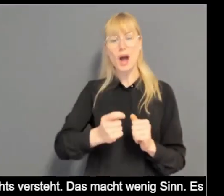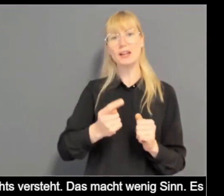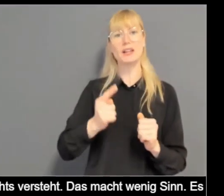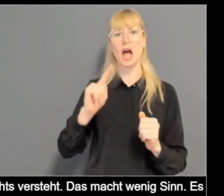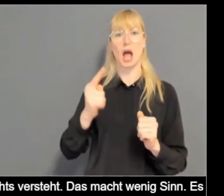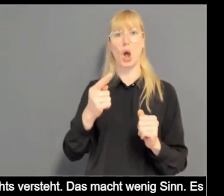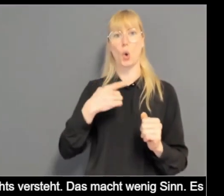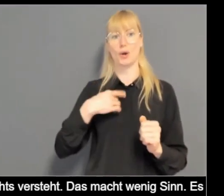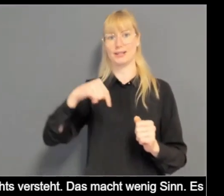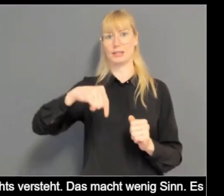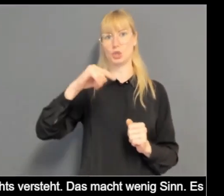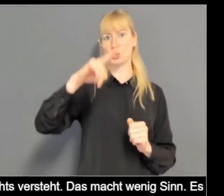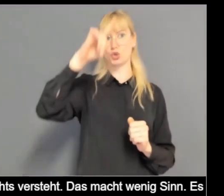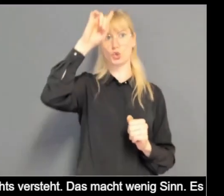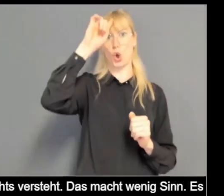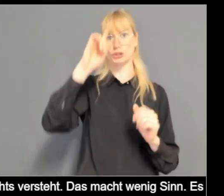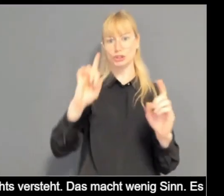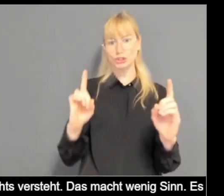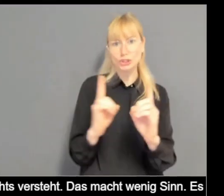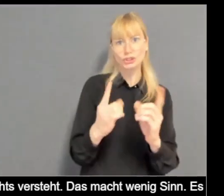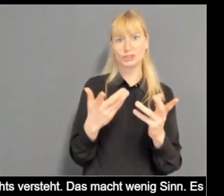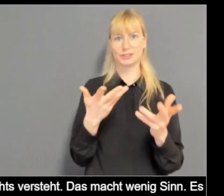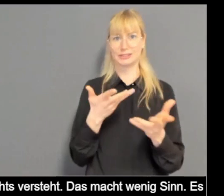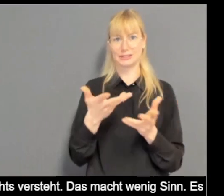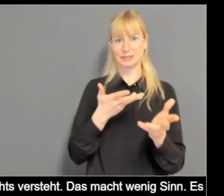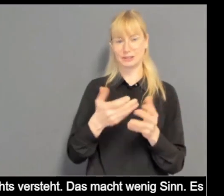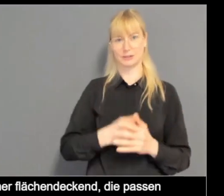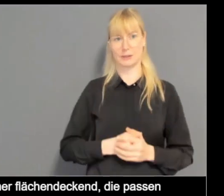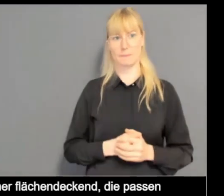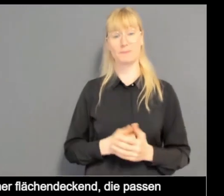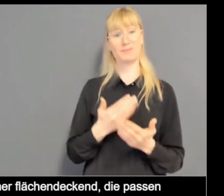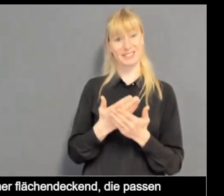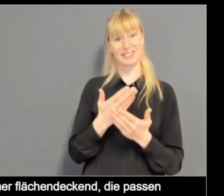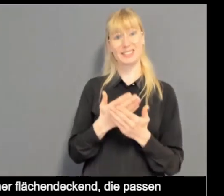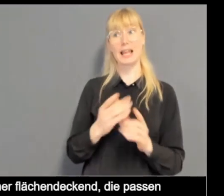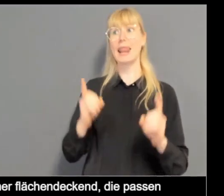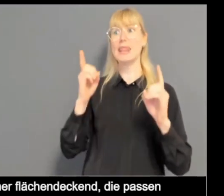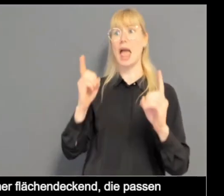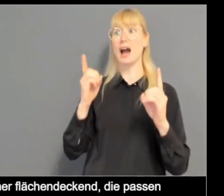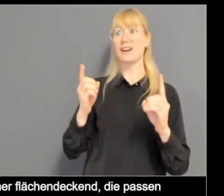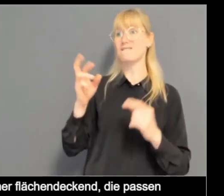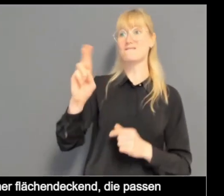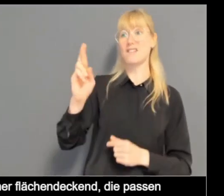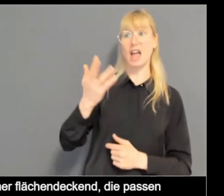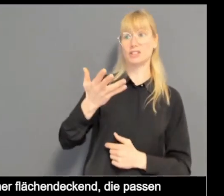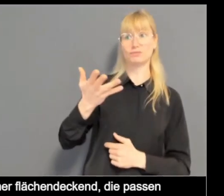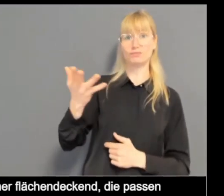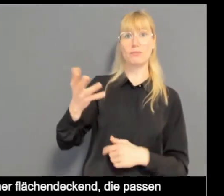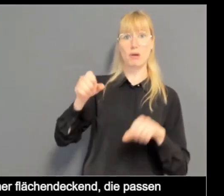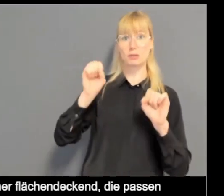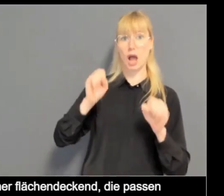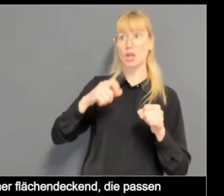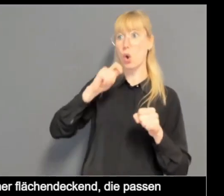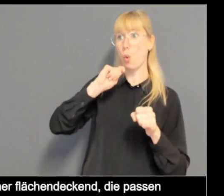für ukrainische Lehrkräfte, entweder die zu uns kommen oder die schon da sind und die Unterricht übernehmen